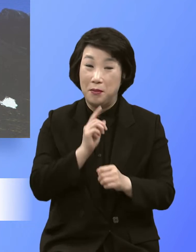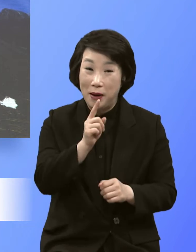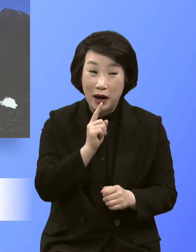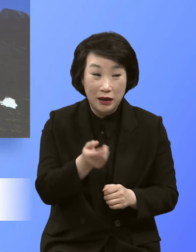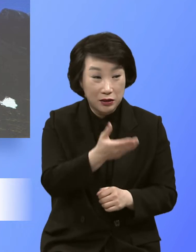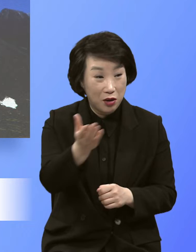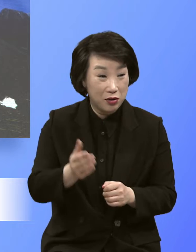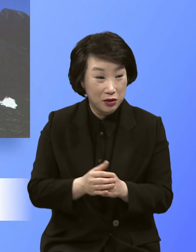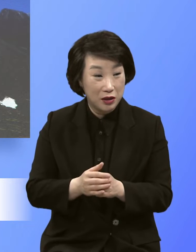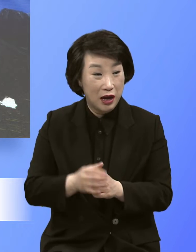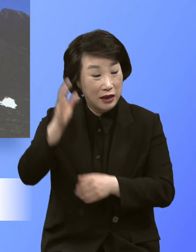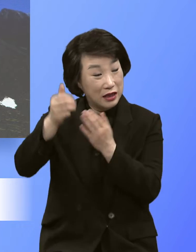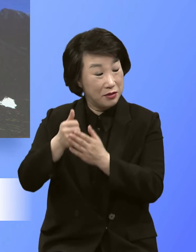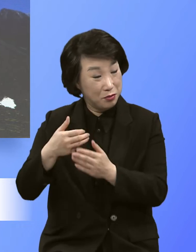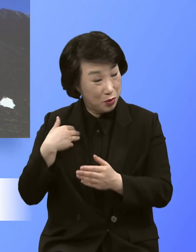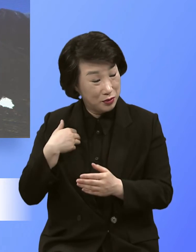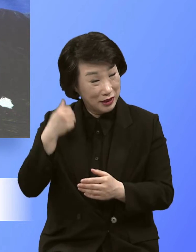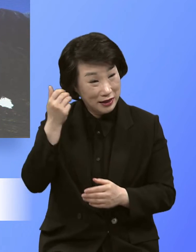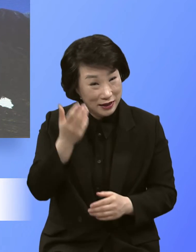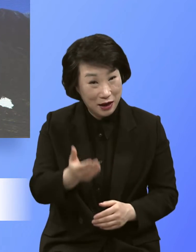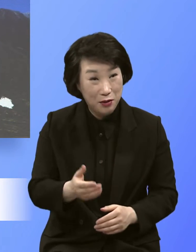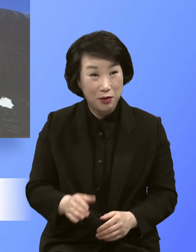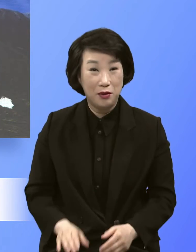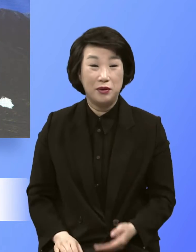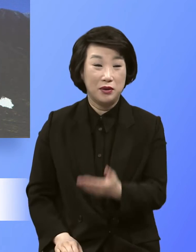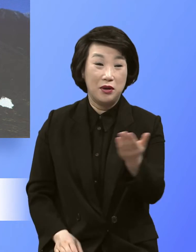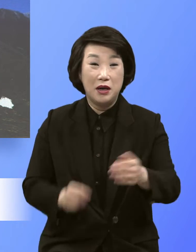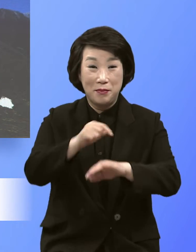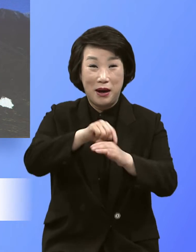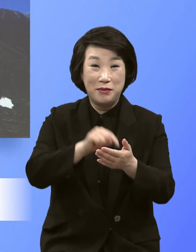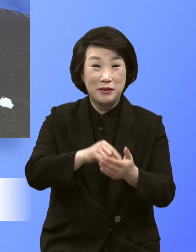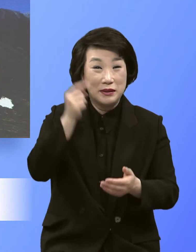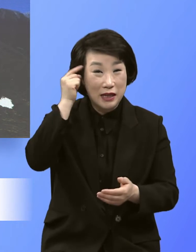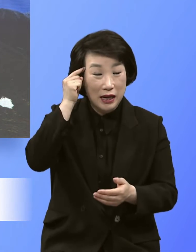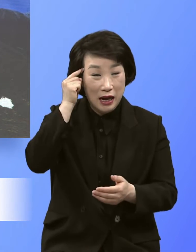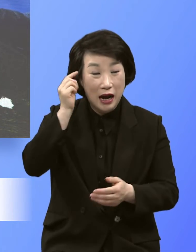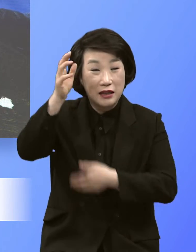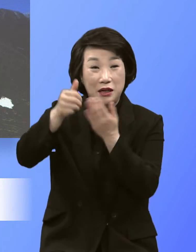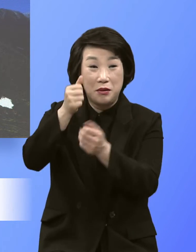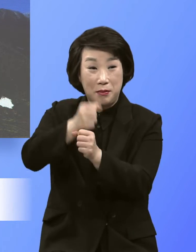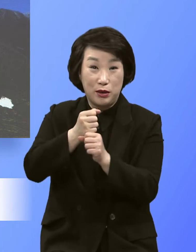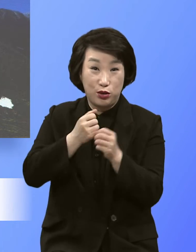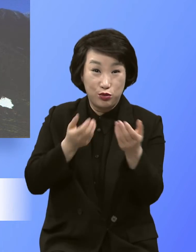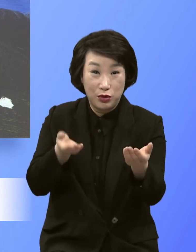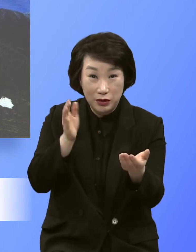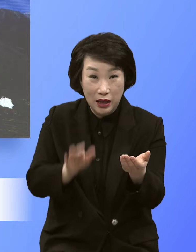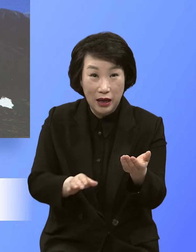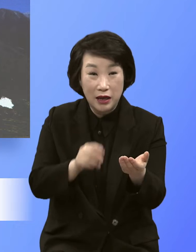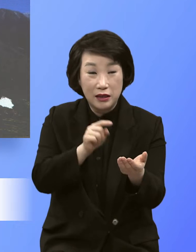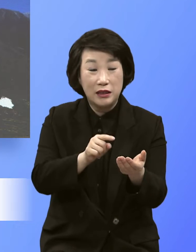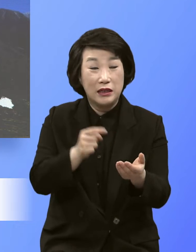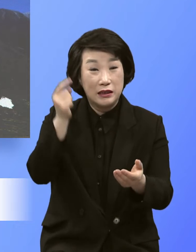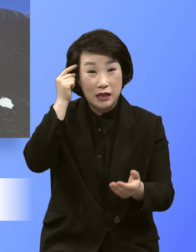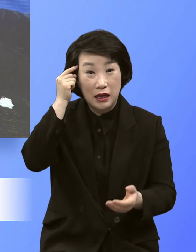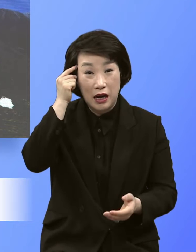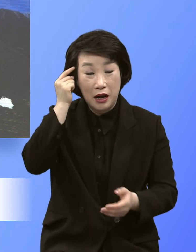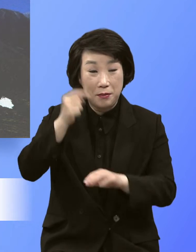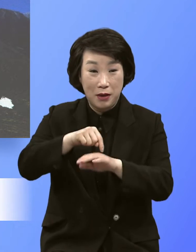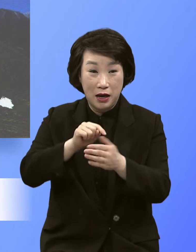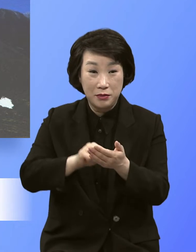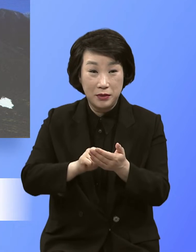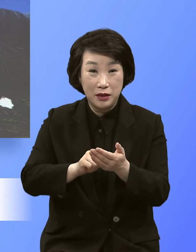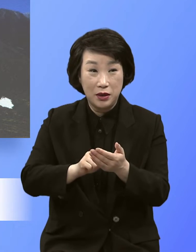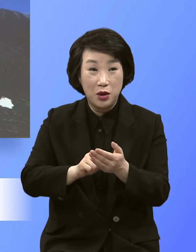말하는 것을 내가 모르겠느냐? 네 마음과 생각을 내가 만들었는데 네 생각과